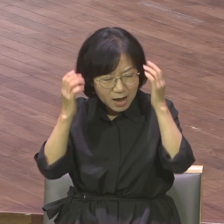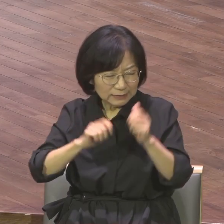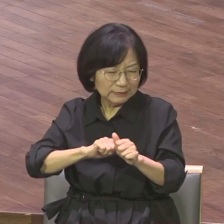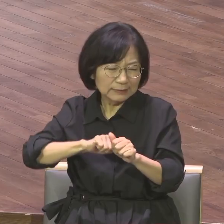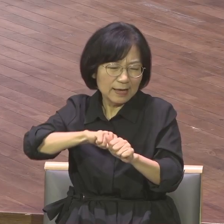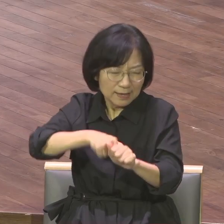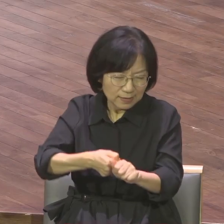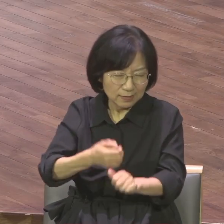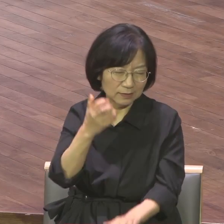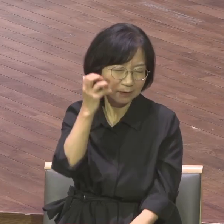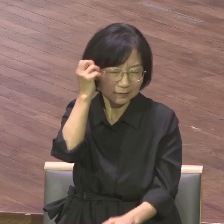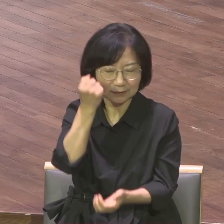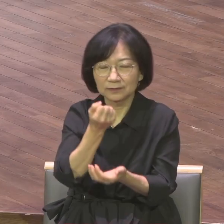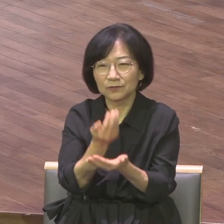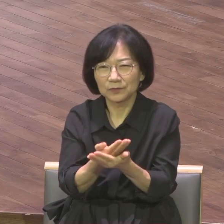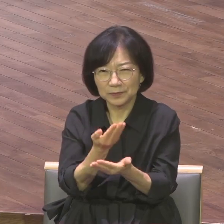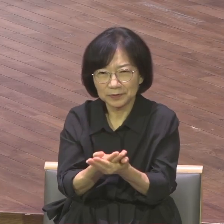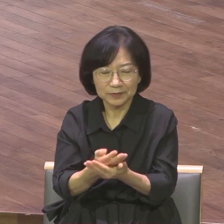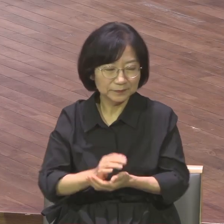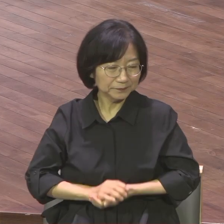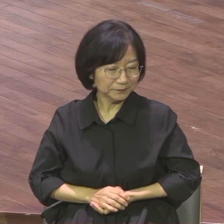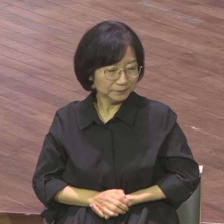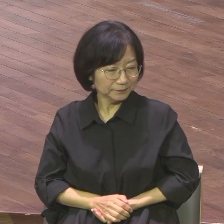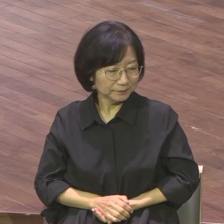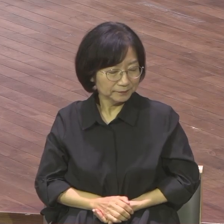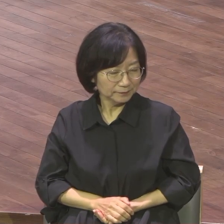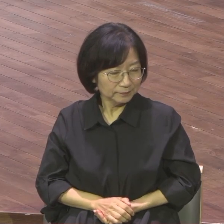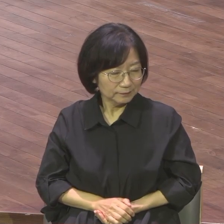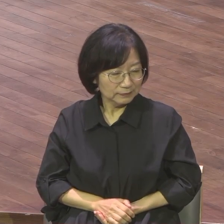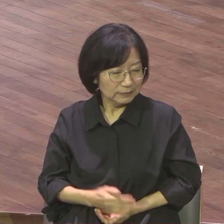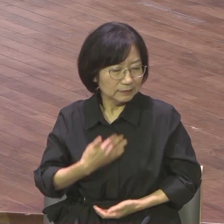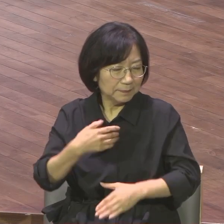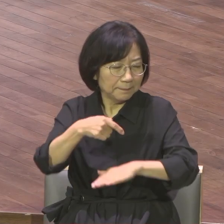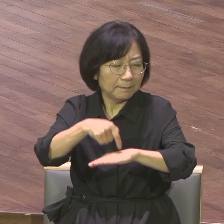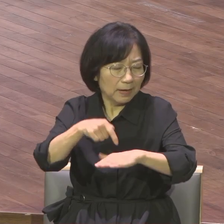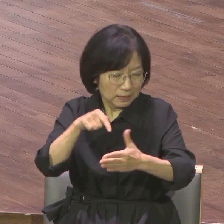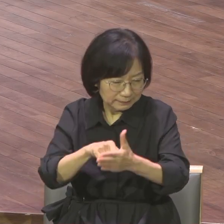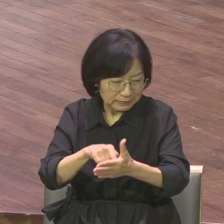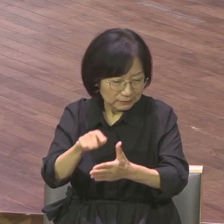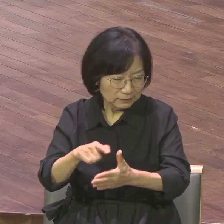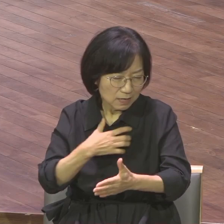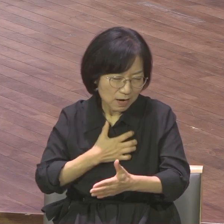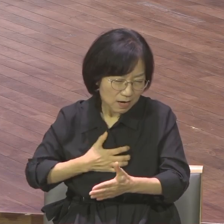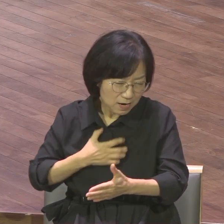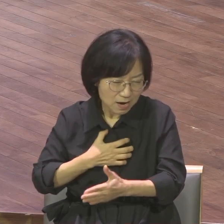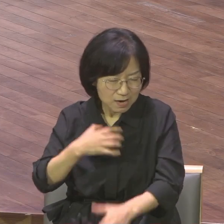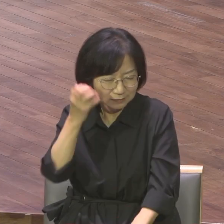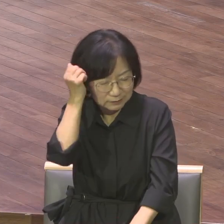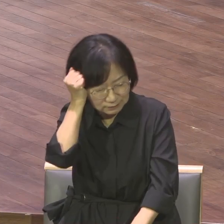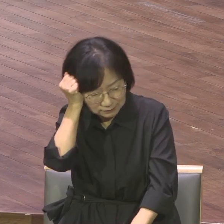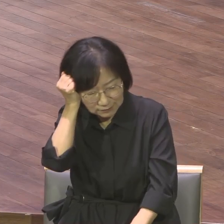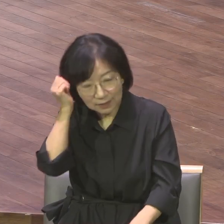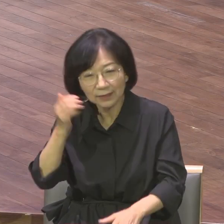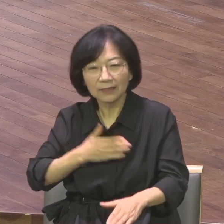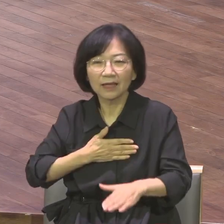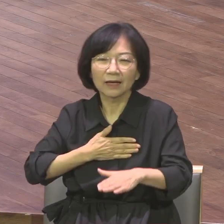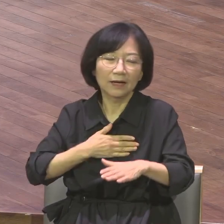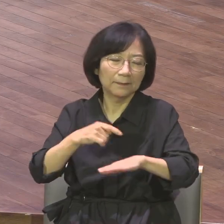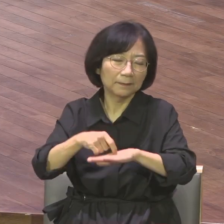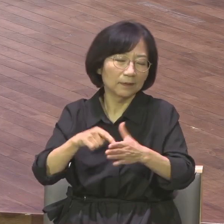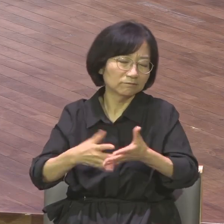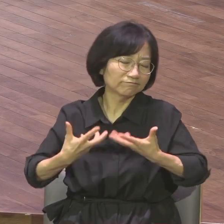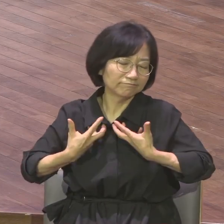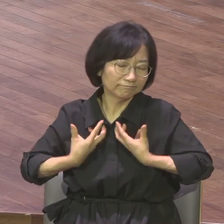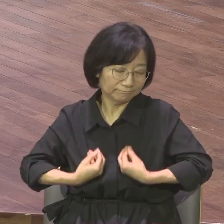고초와 재난 곧 숙과 담접을 기억하소서. 내 마음이 그것을 기억하고 내가